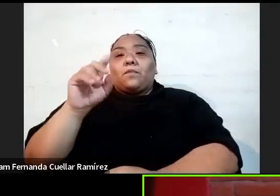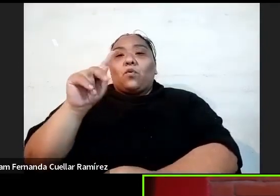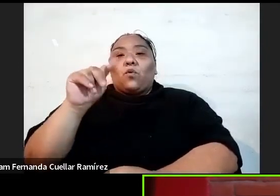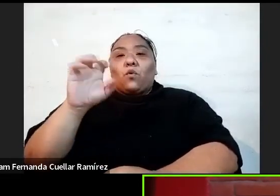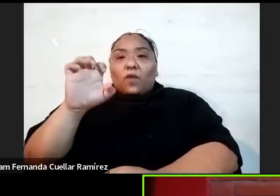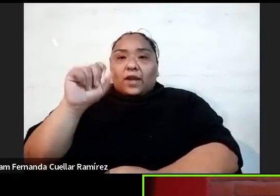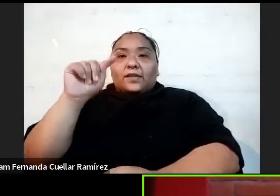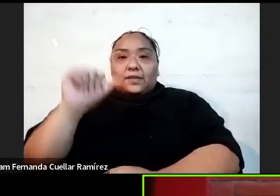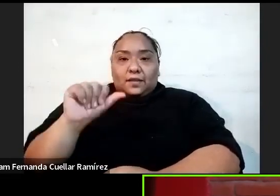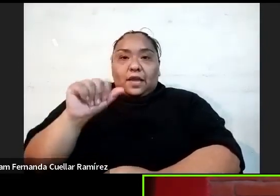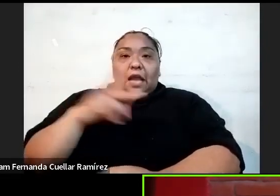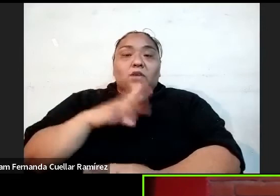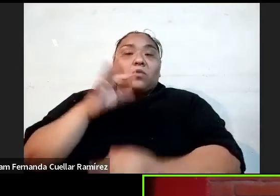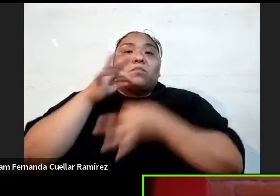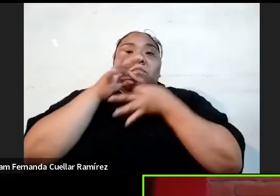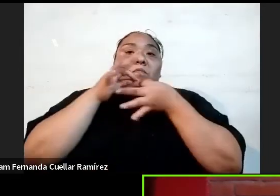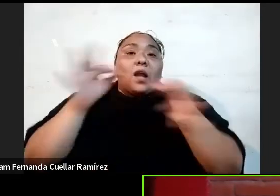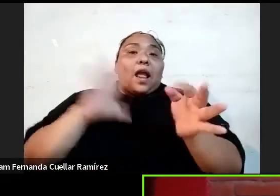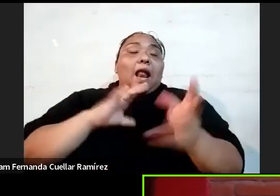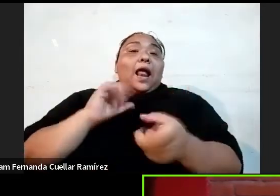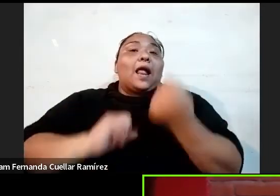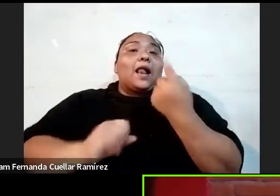tiene dudas de que pueda o no